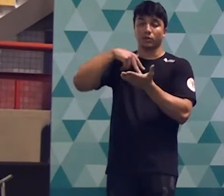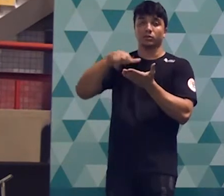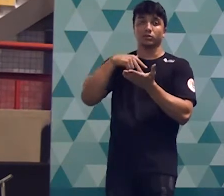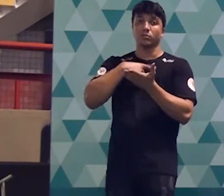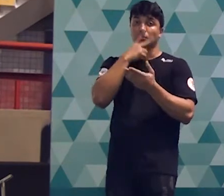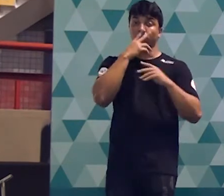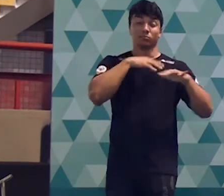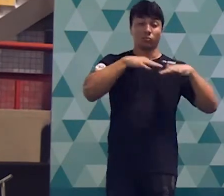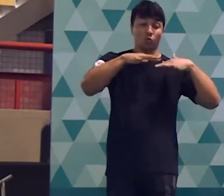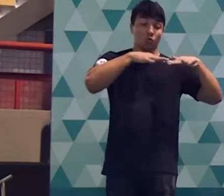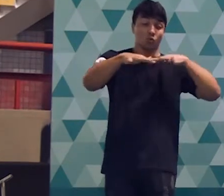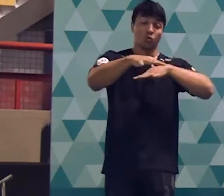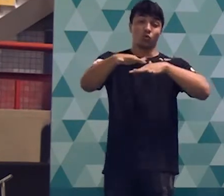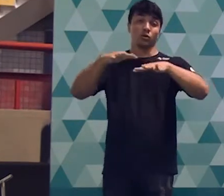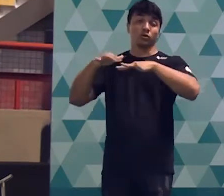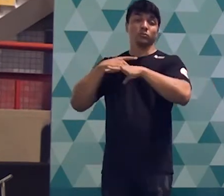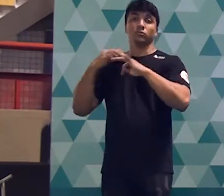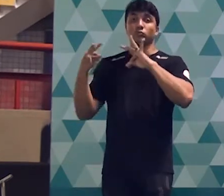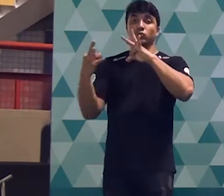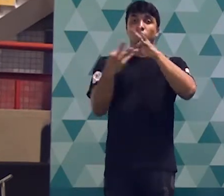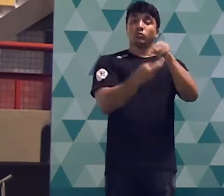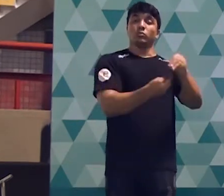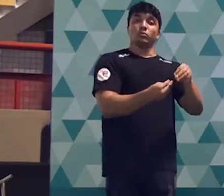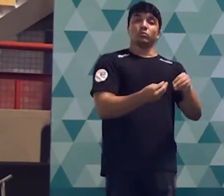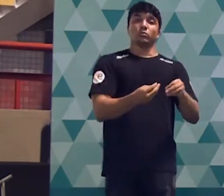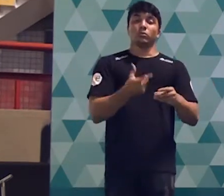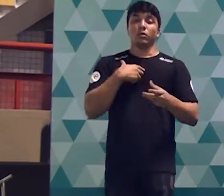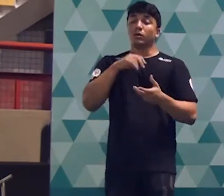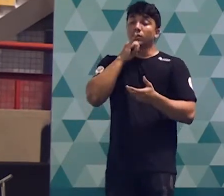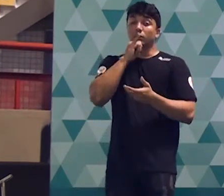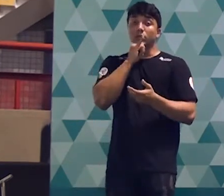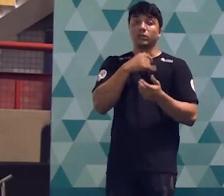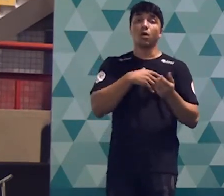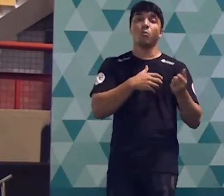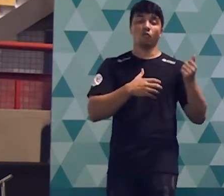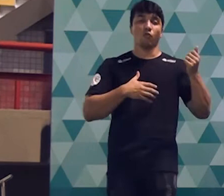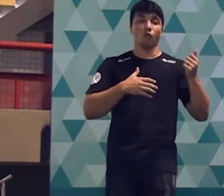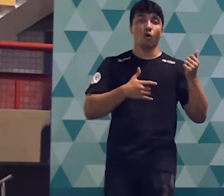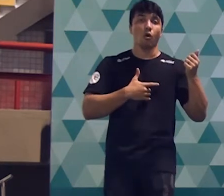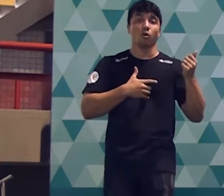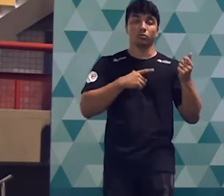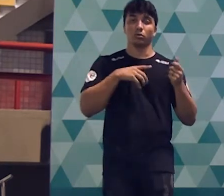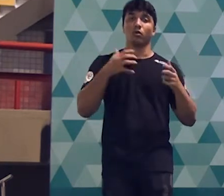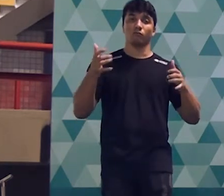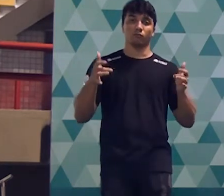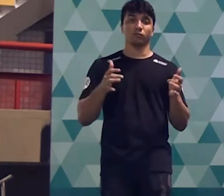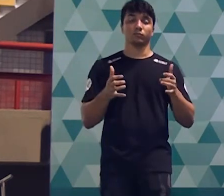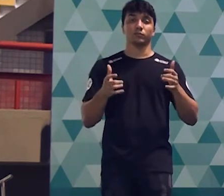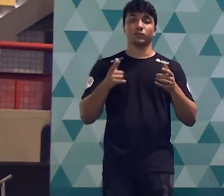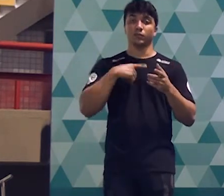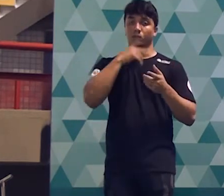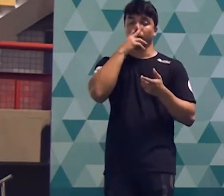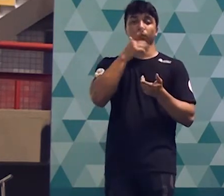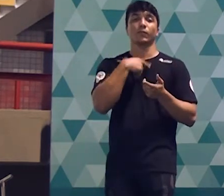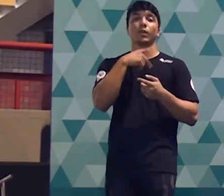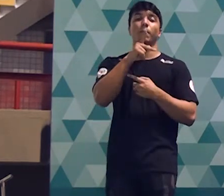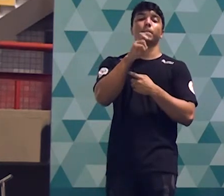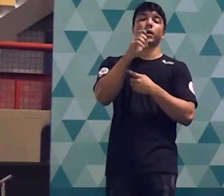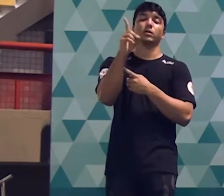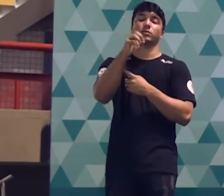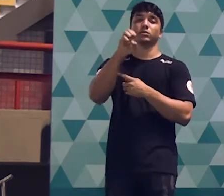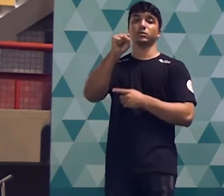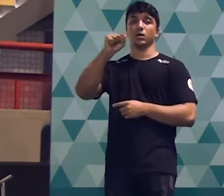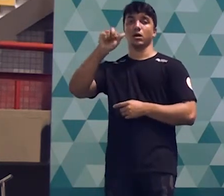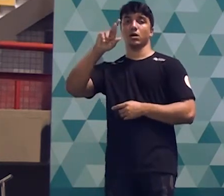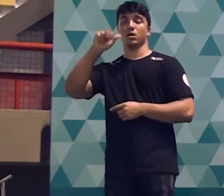baixo, vai para cima, vai para um lado, vai para uma banda, vai para outra. O forró, por exemplo, o forró pé de serra, o forró tradicional,